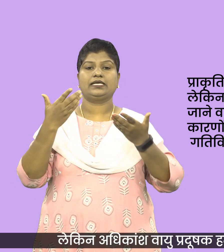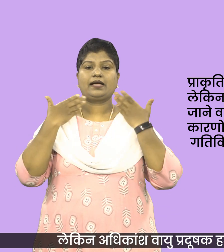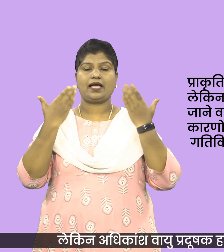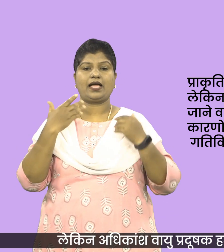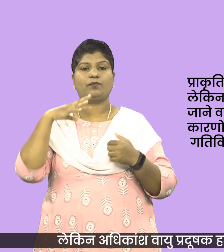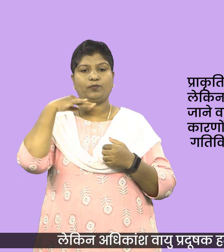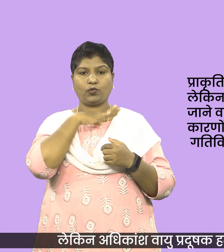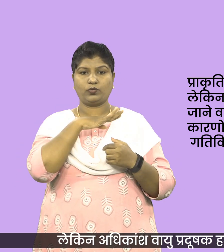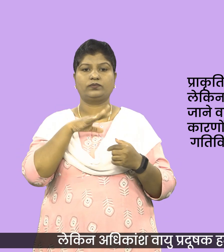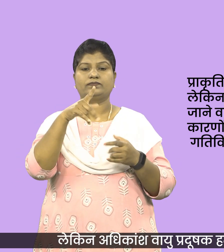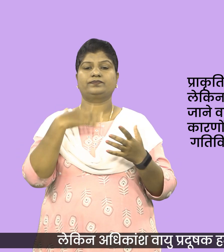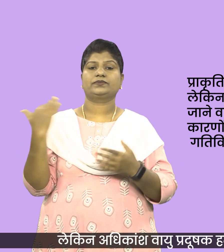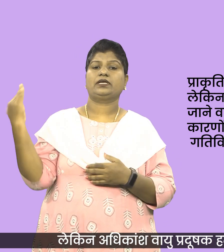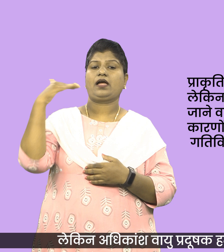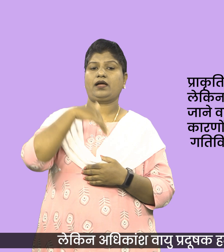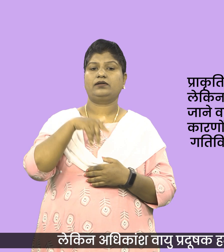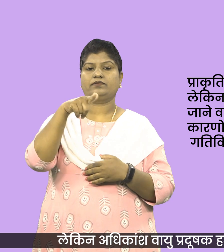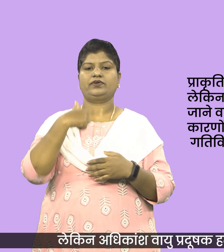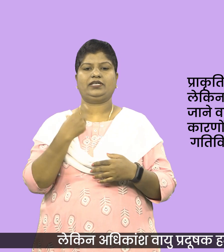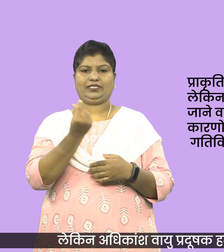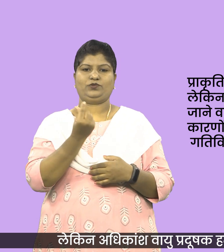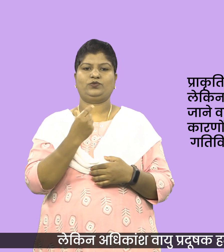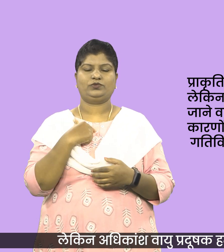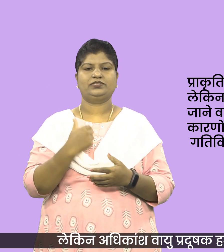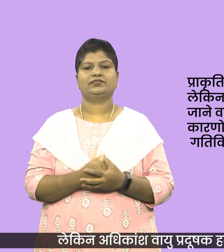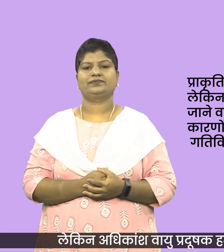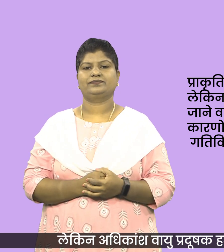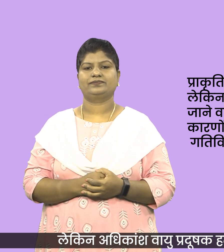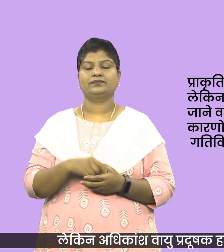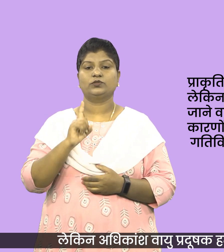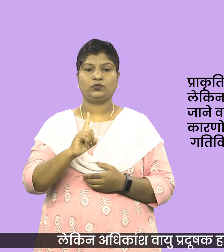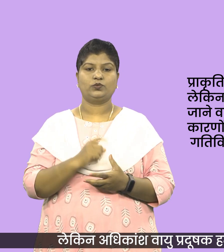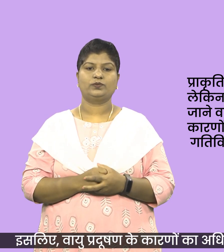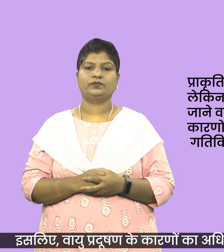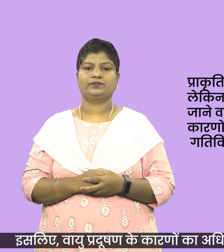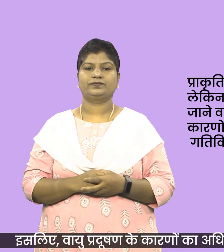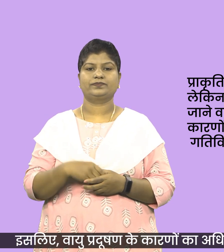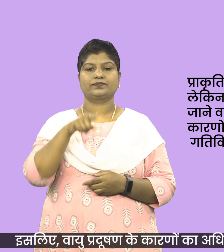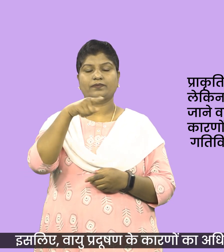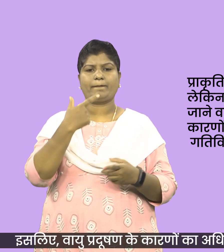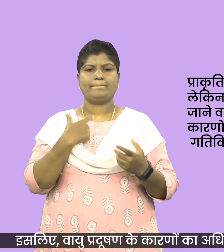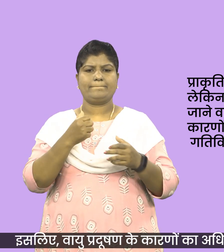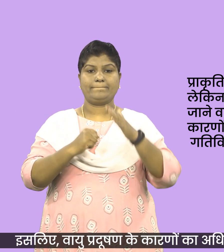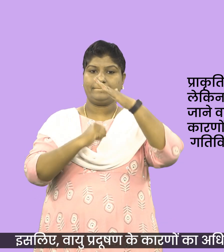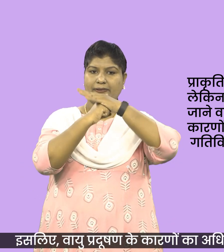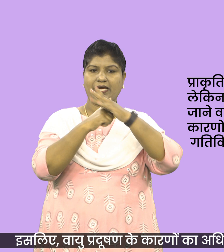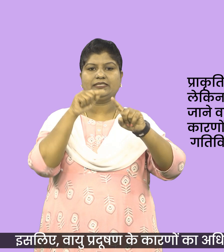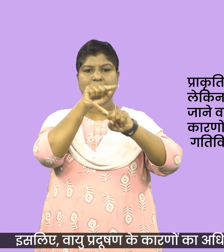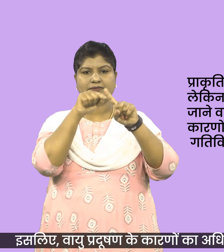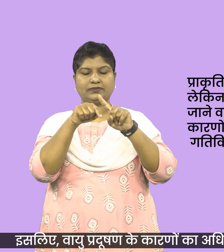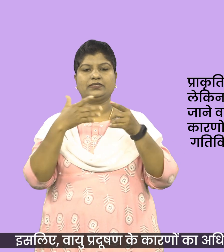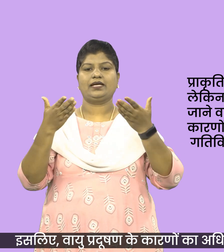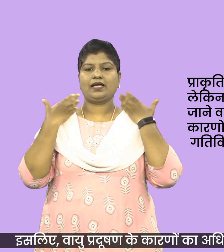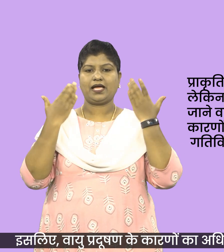प्रदूषक हमारे द्वारा उपयोग की जाने वाली चीजों से आता है। इसलिए वायु प्रदूषण